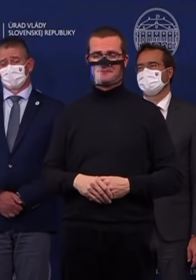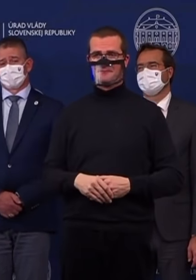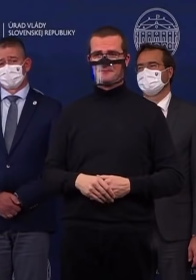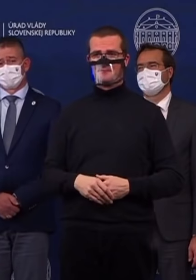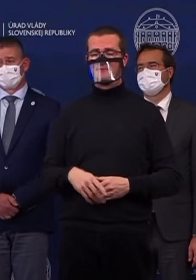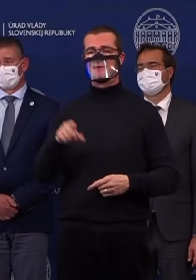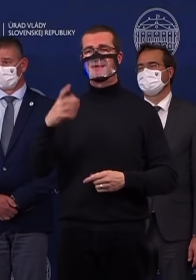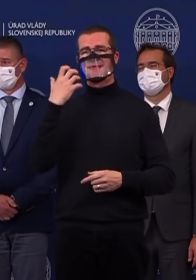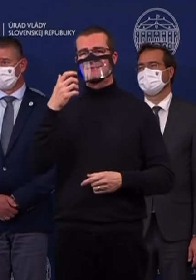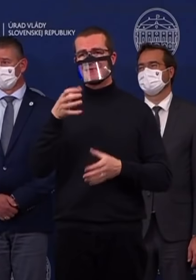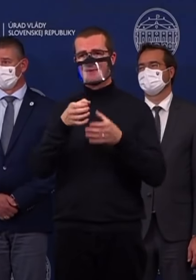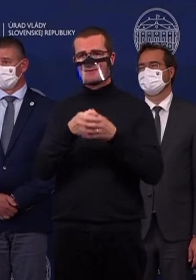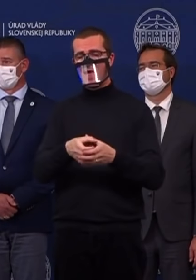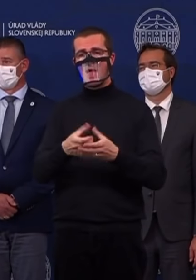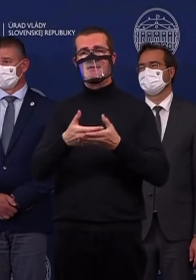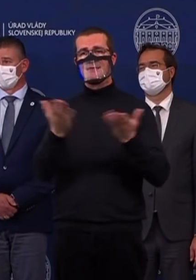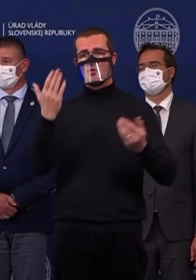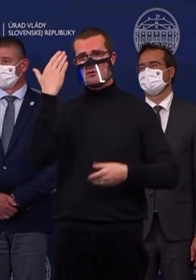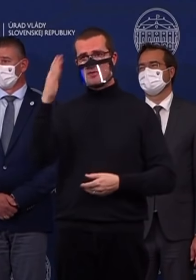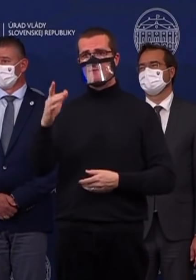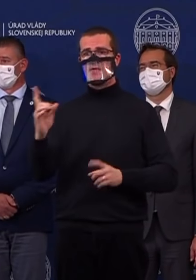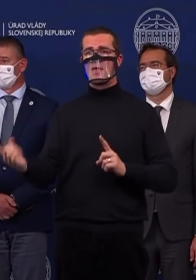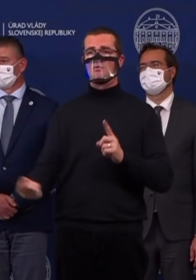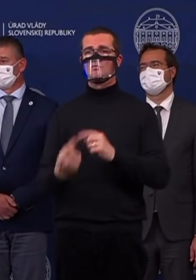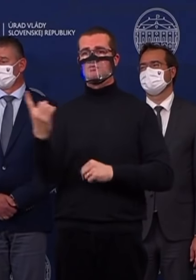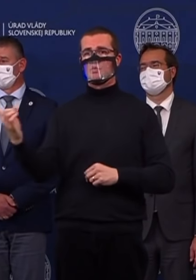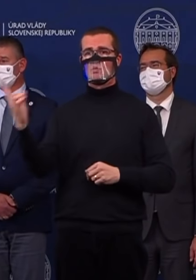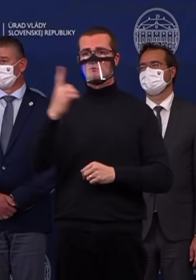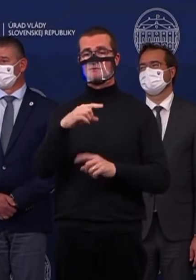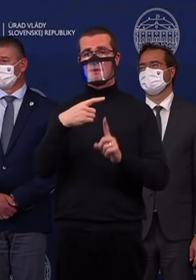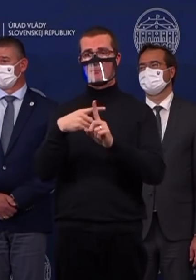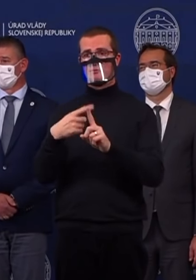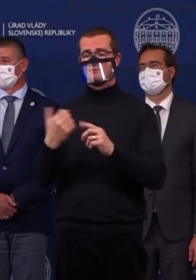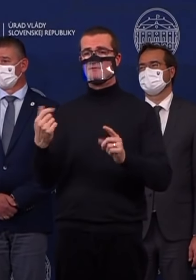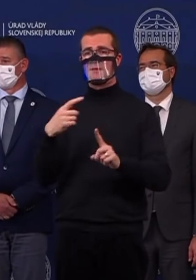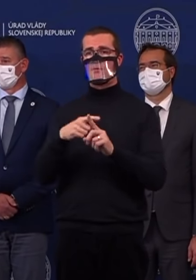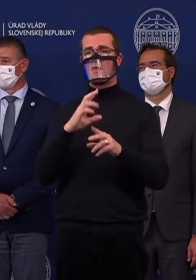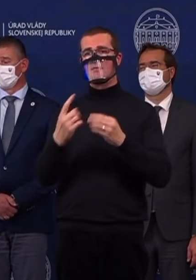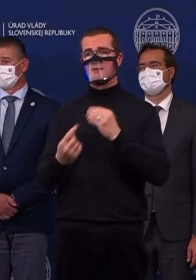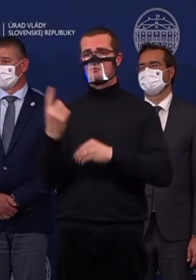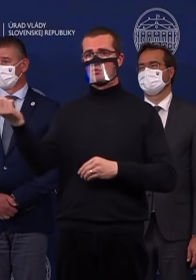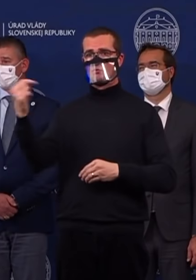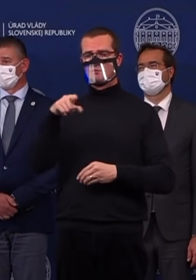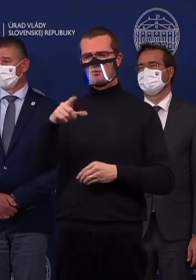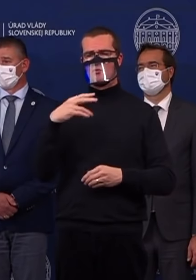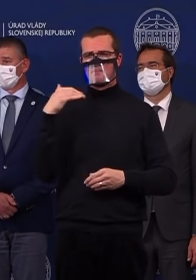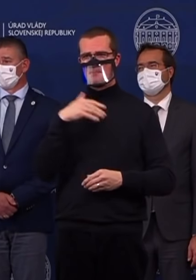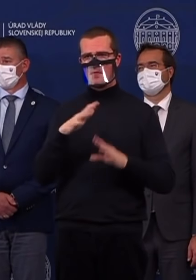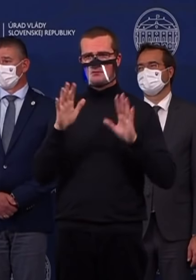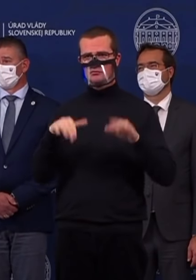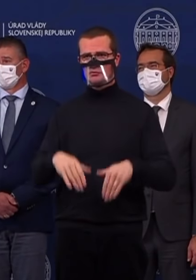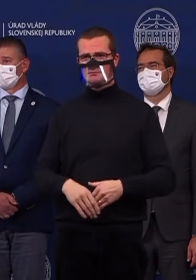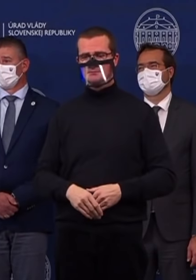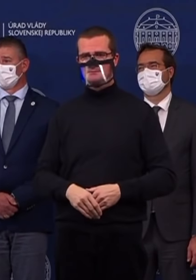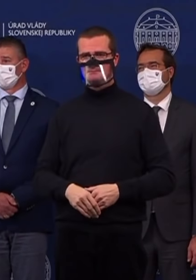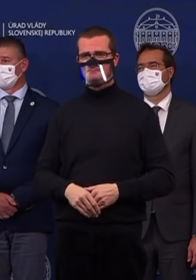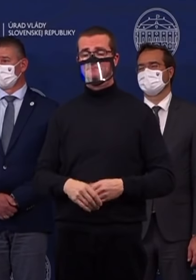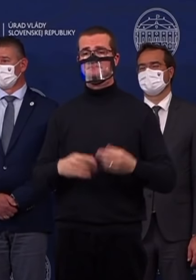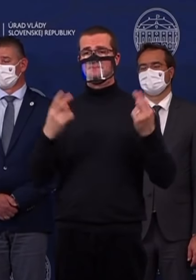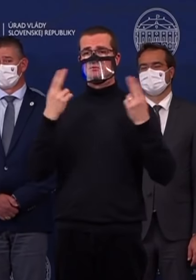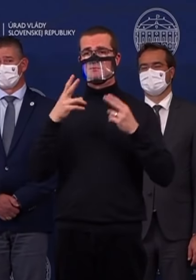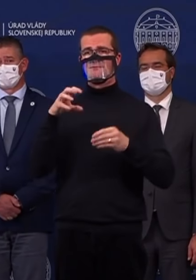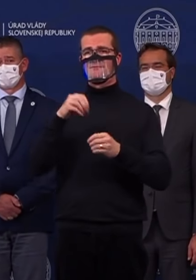V tej dedine nikto nemôže vedieť, že cezpolní iba boli pozitívni, alebo pozitívni boli iba cezpolní, ale to je maličkosť. Samozrejme,